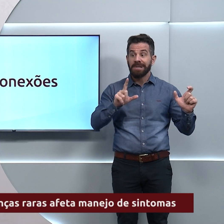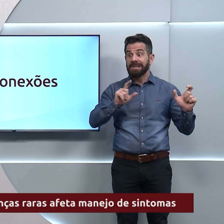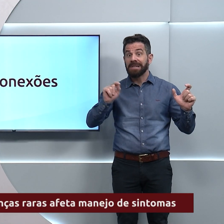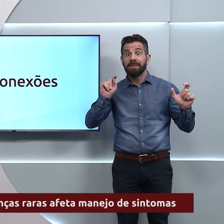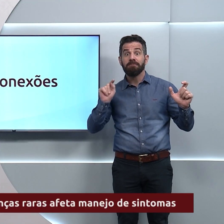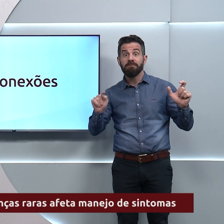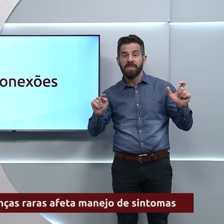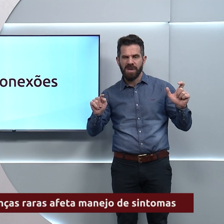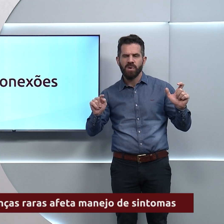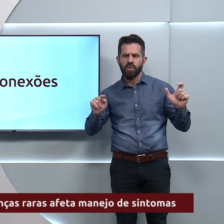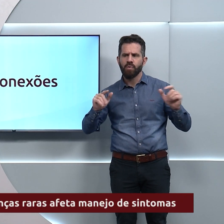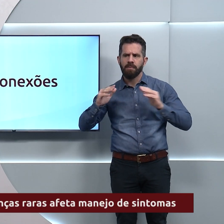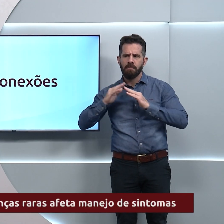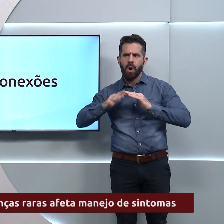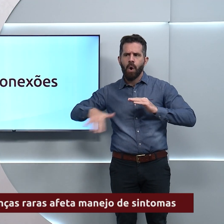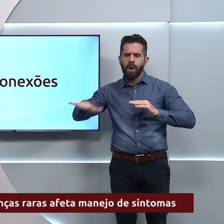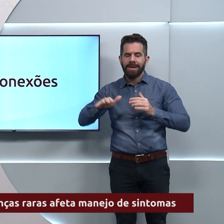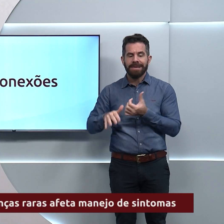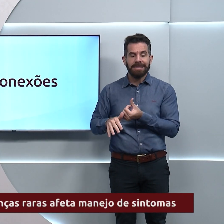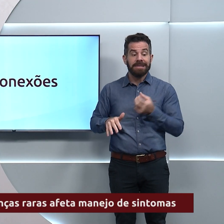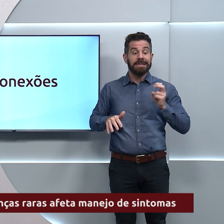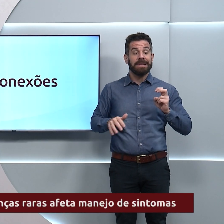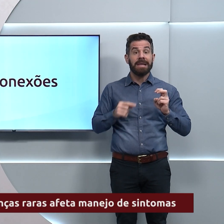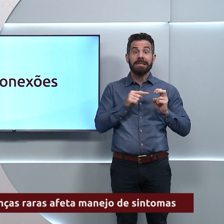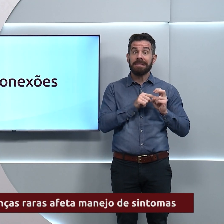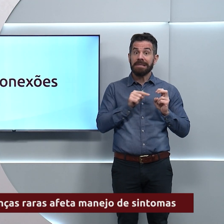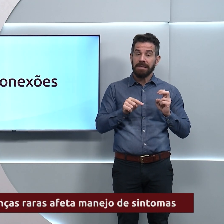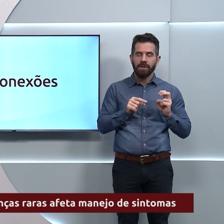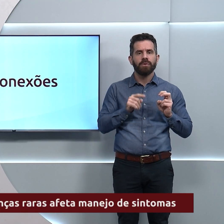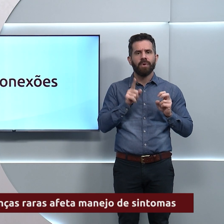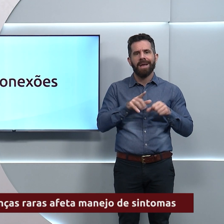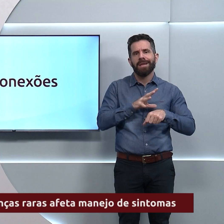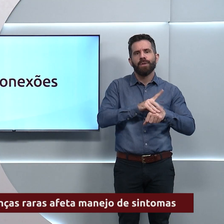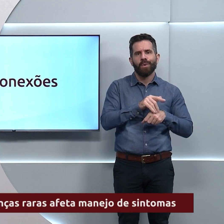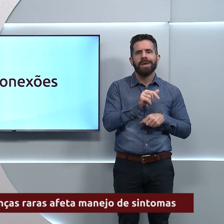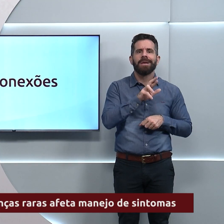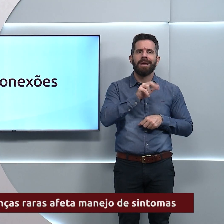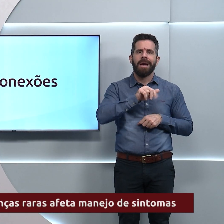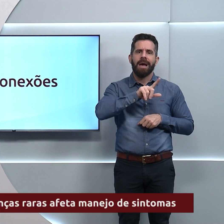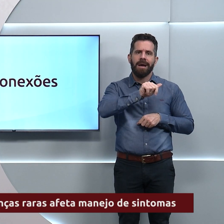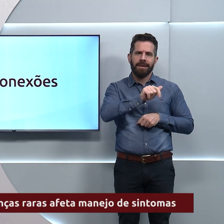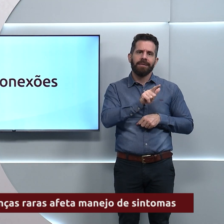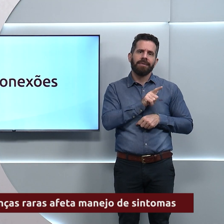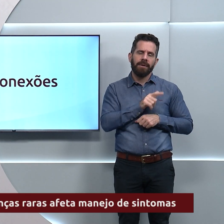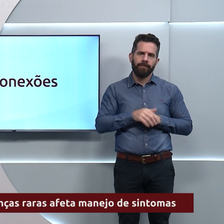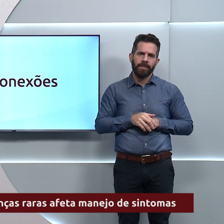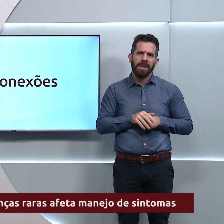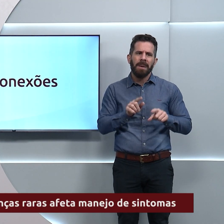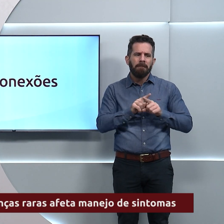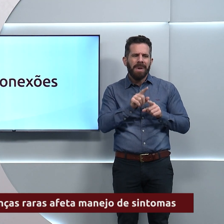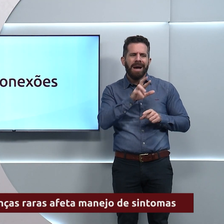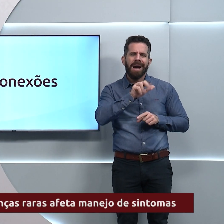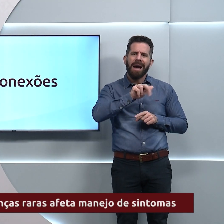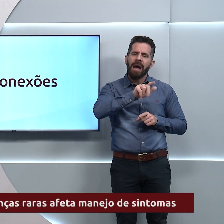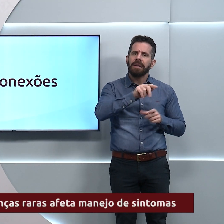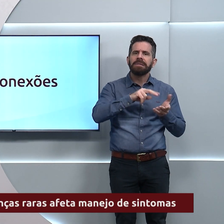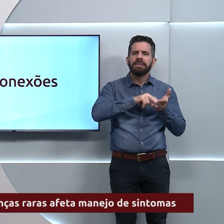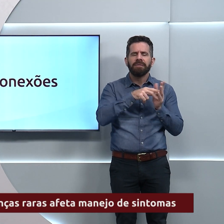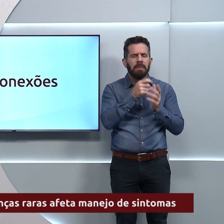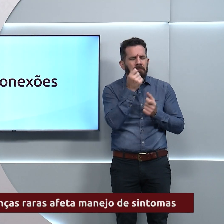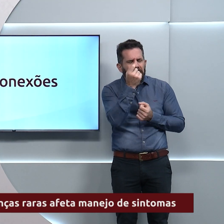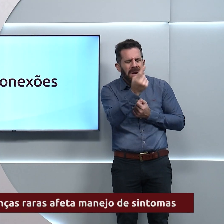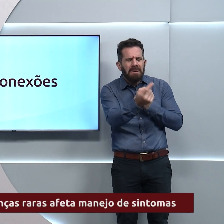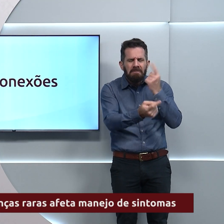mil habitantes aqui no Brasil. E o diagnóstico dessas enfermidades pouco conhecidas pode